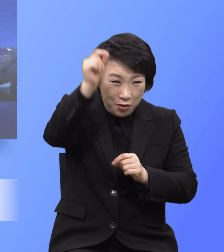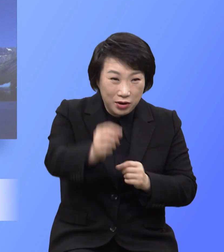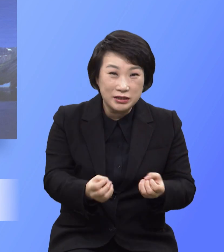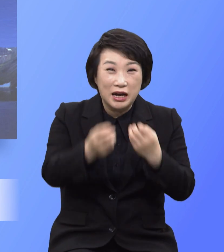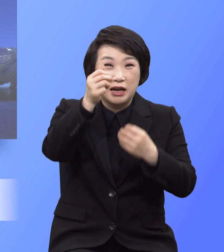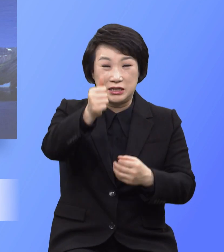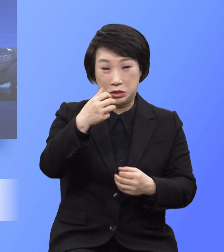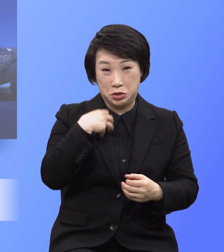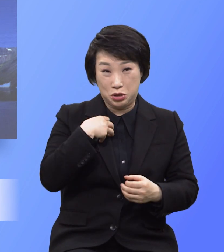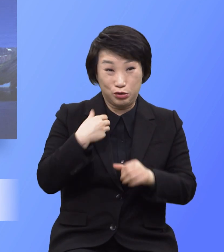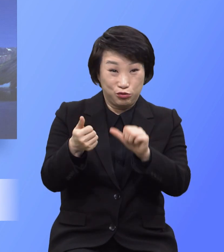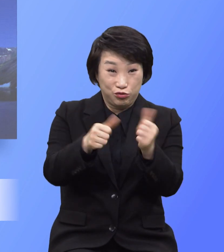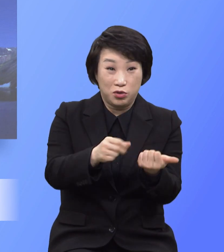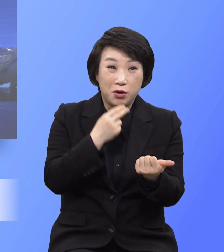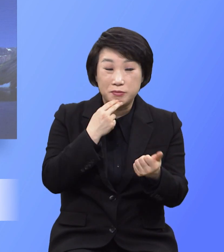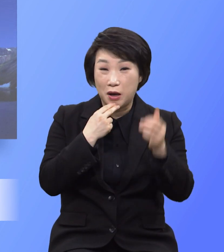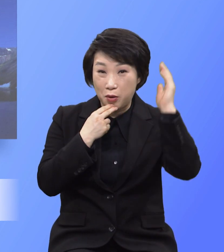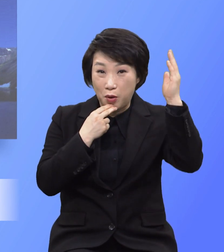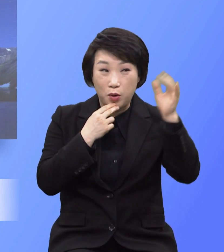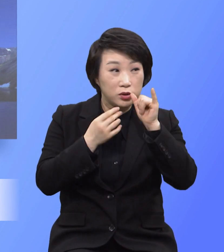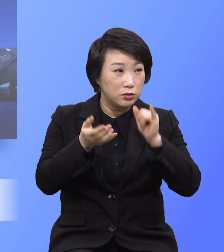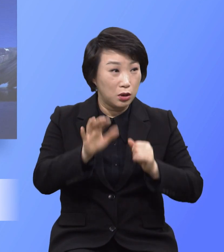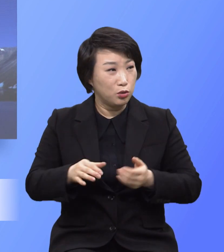하는데, 여러분이 볼 때